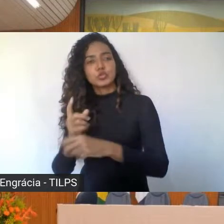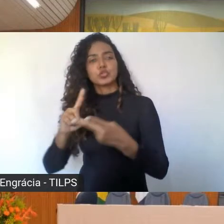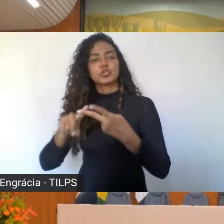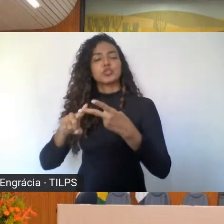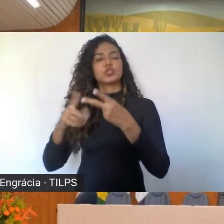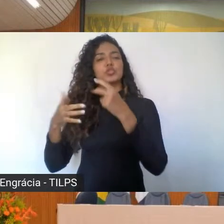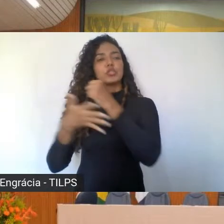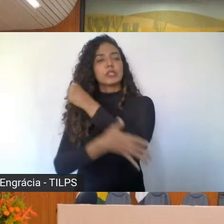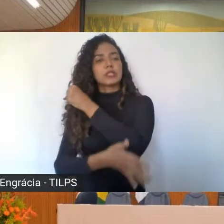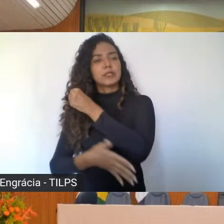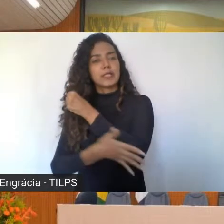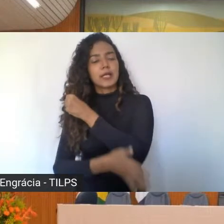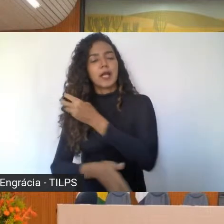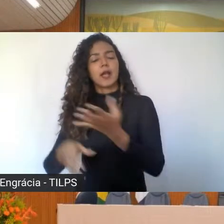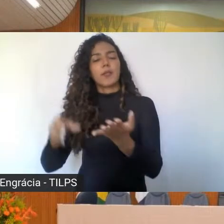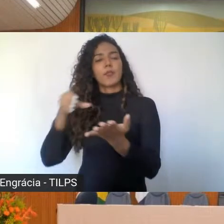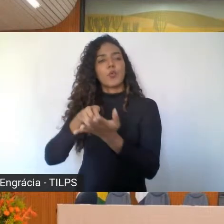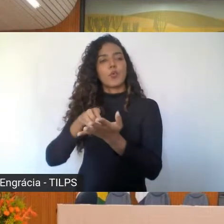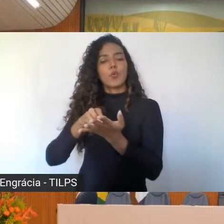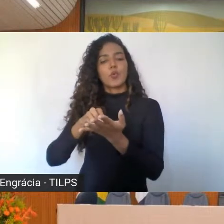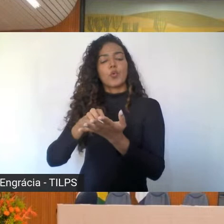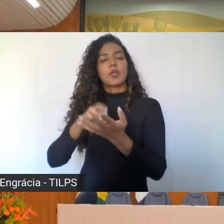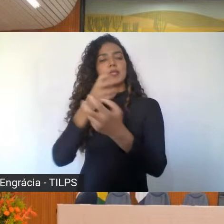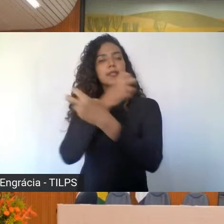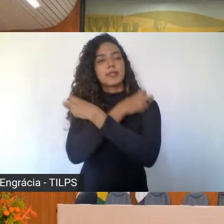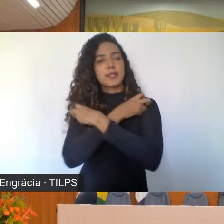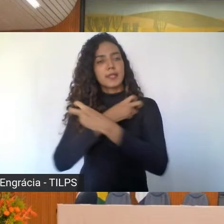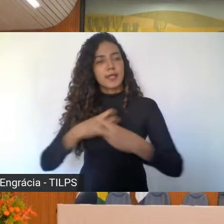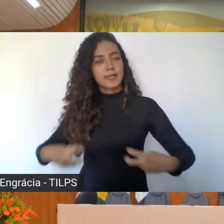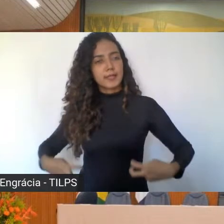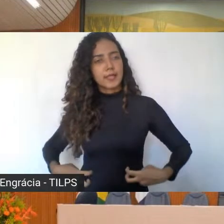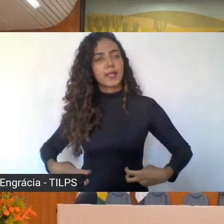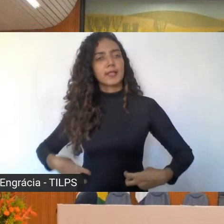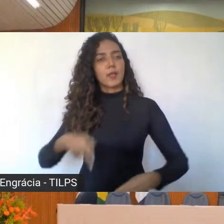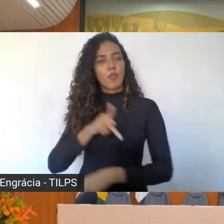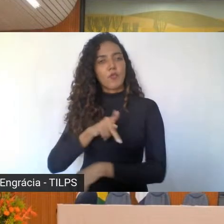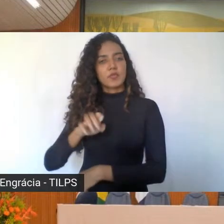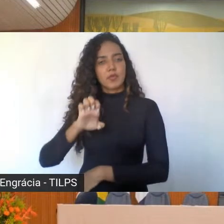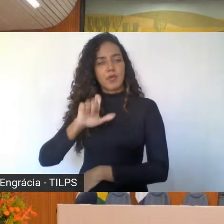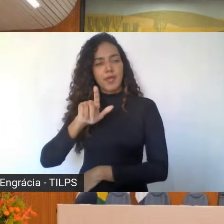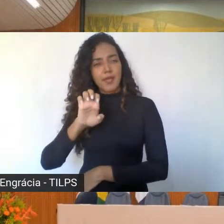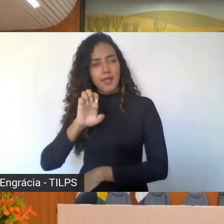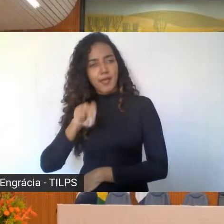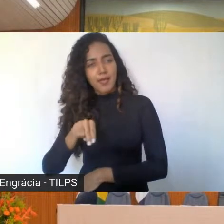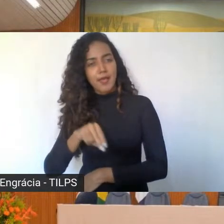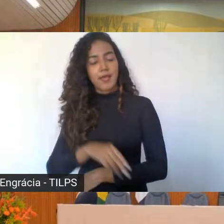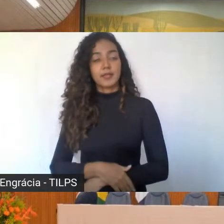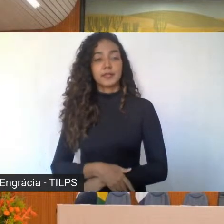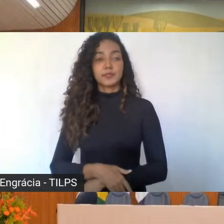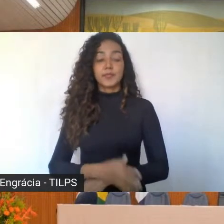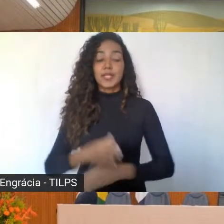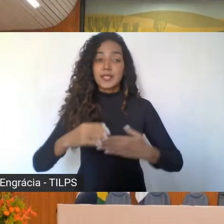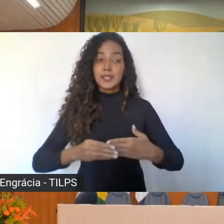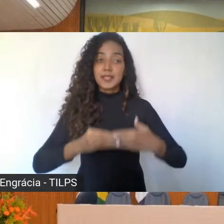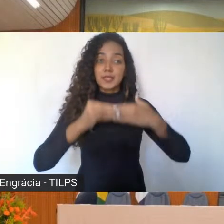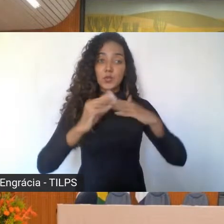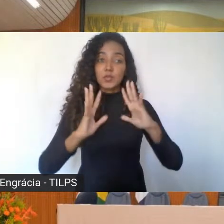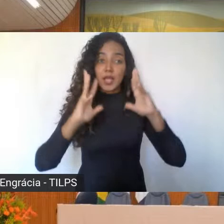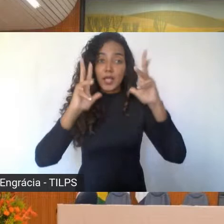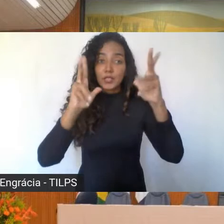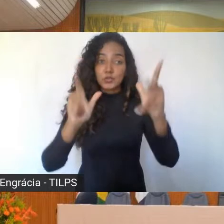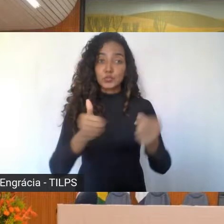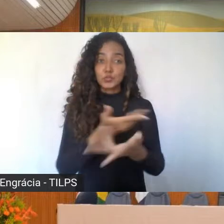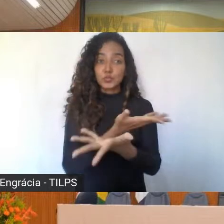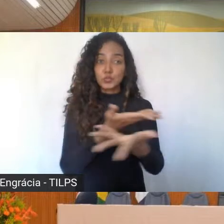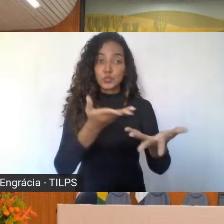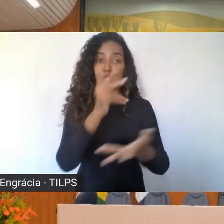Agostinho, professor Oriá, e da UAS, Serra Talhada, professora Ellen Viegas. E saudar todos os docentes,